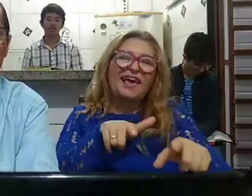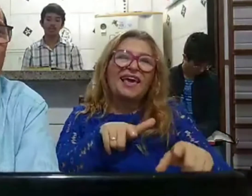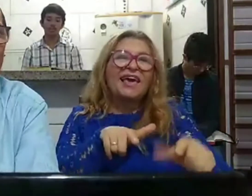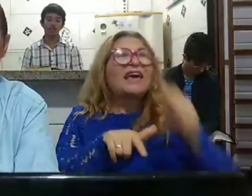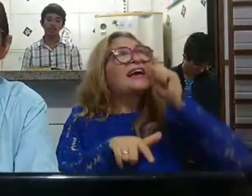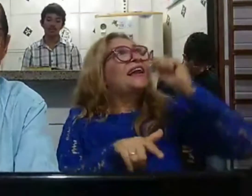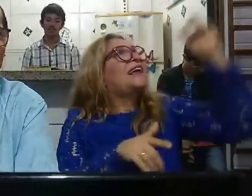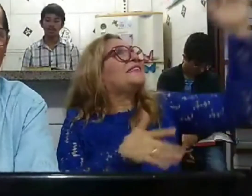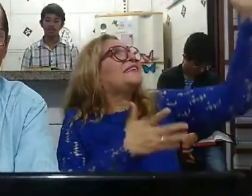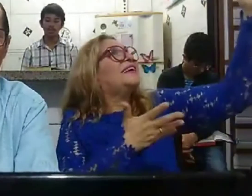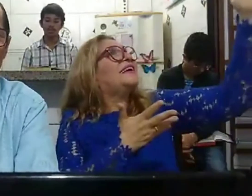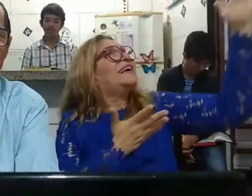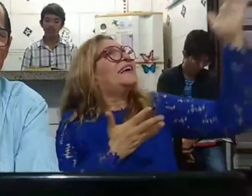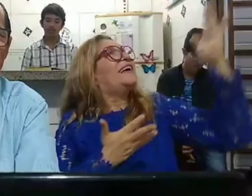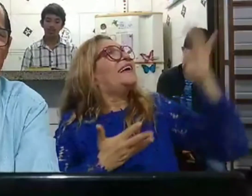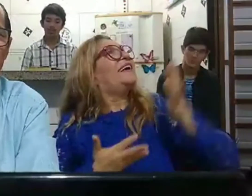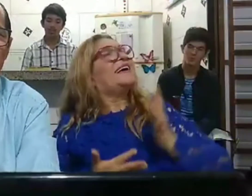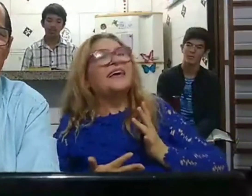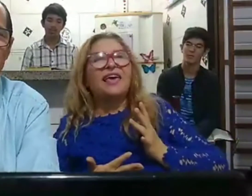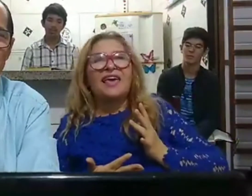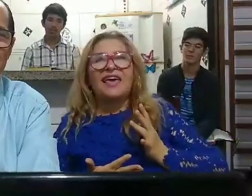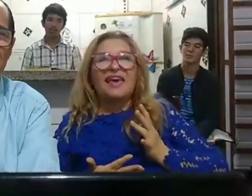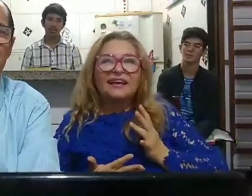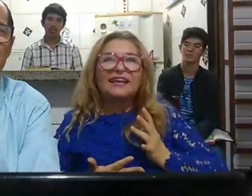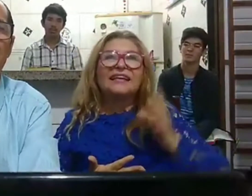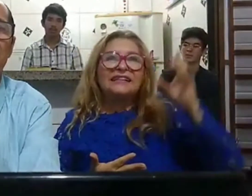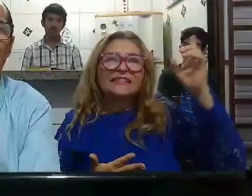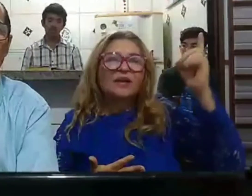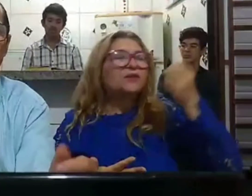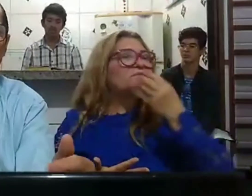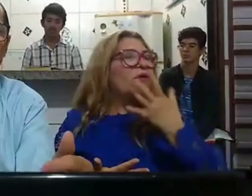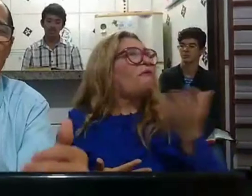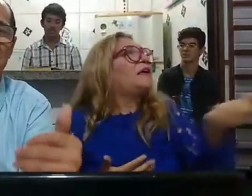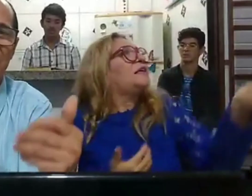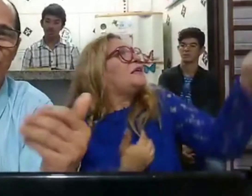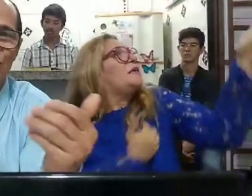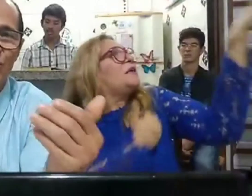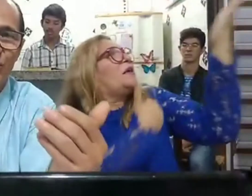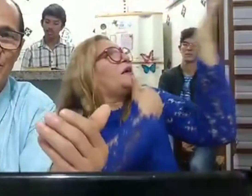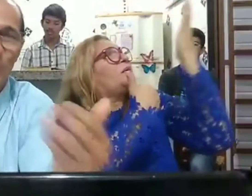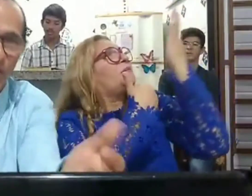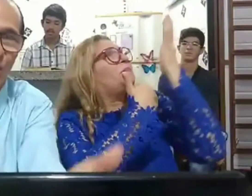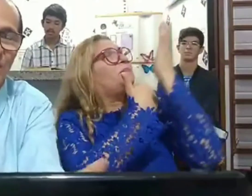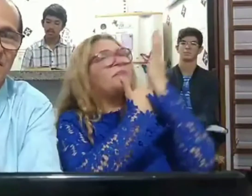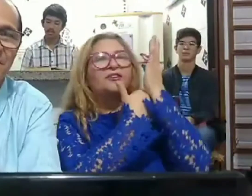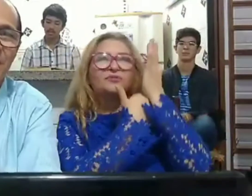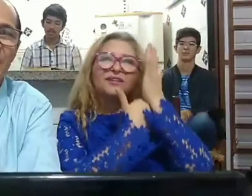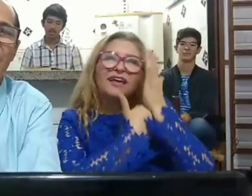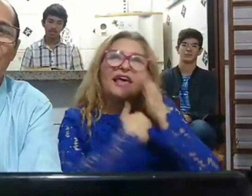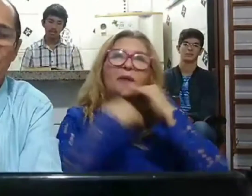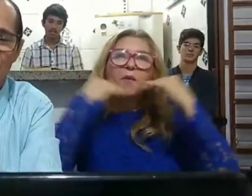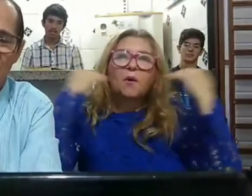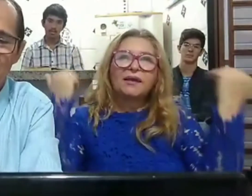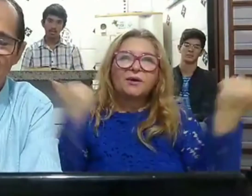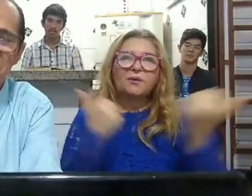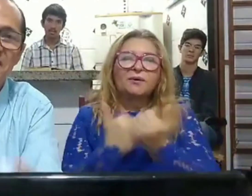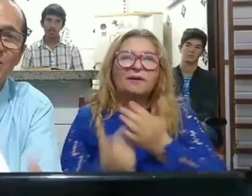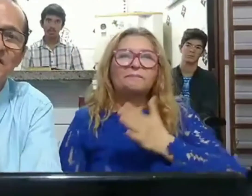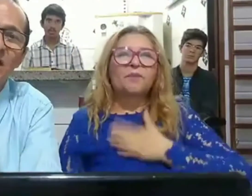um favor que a gente não merece. E a graça de Deus é o favor que Deus executou por nós.